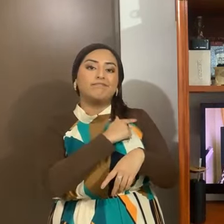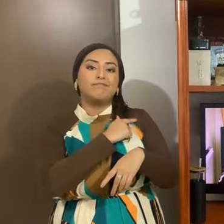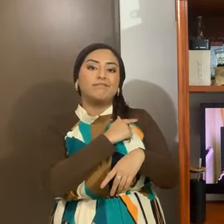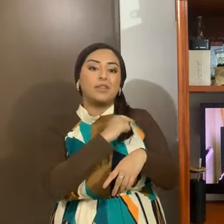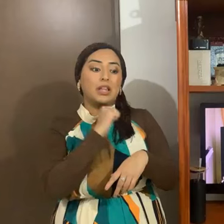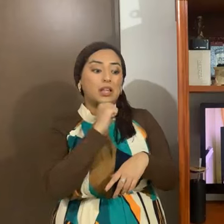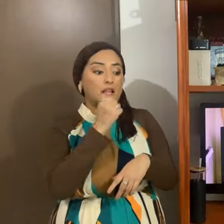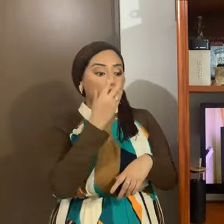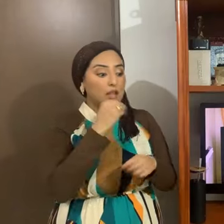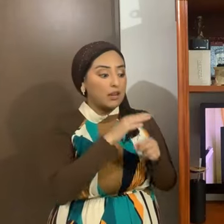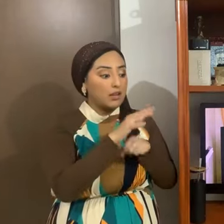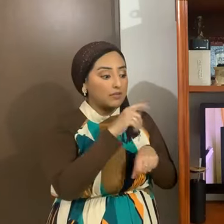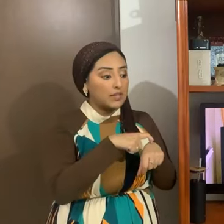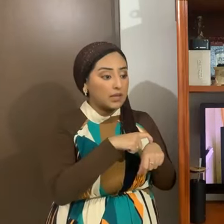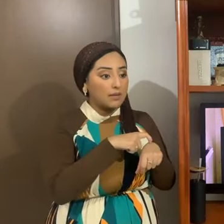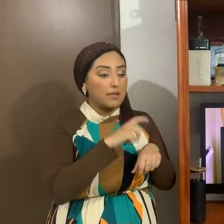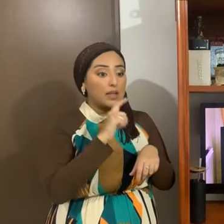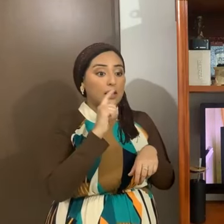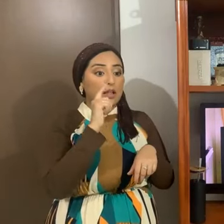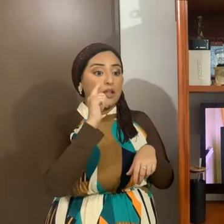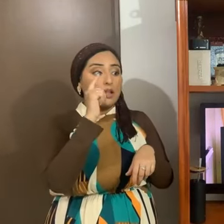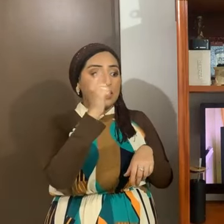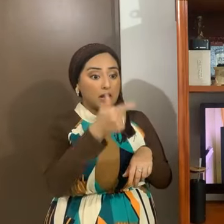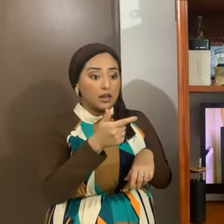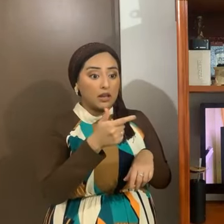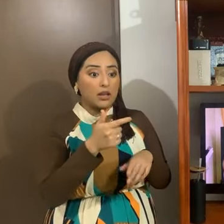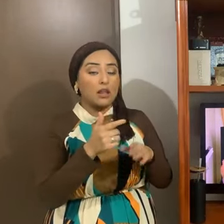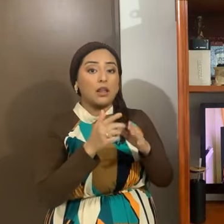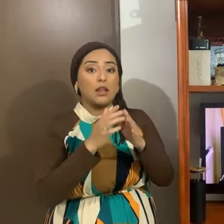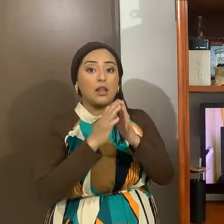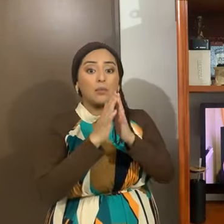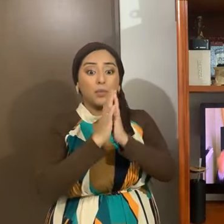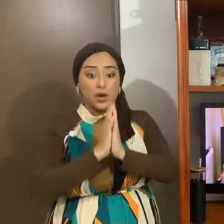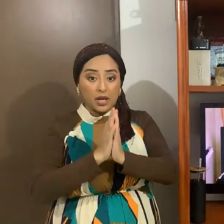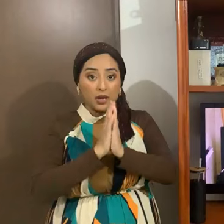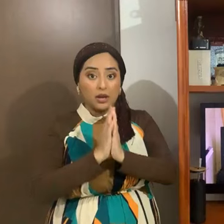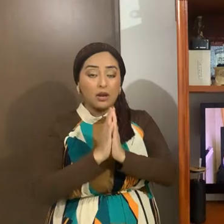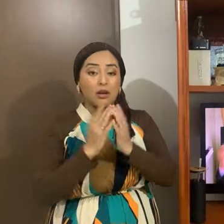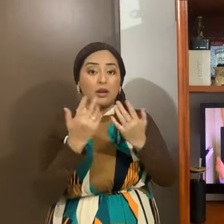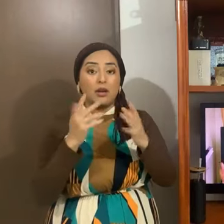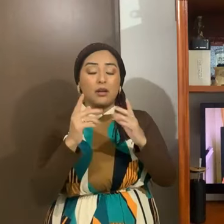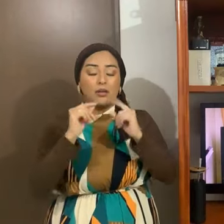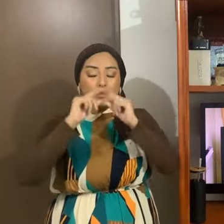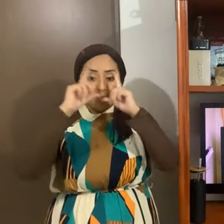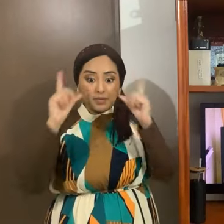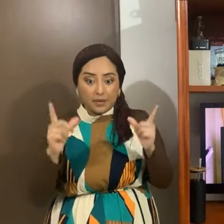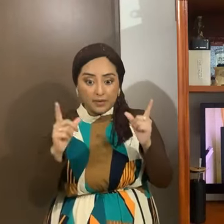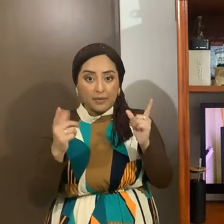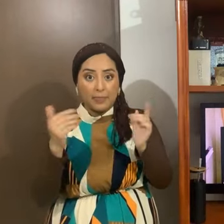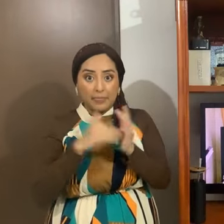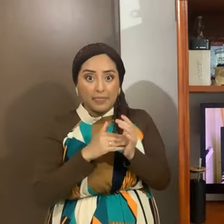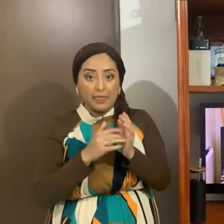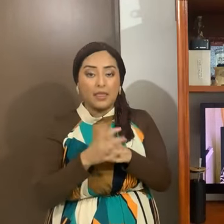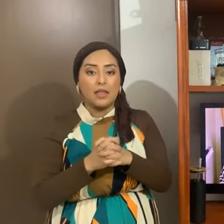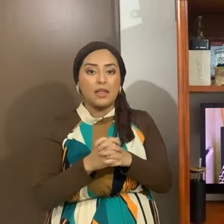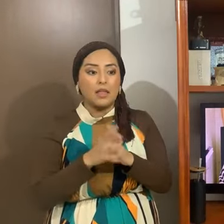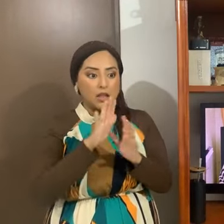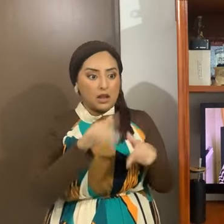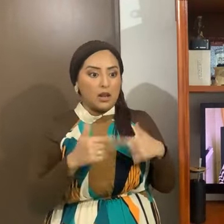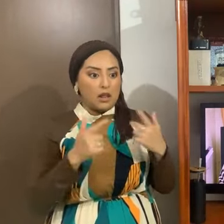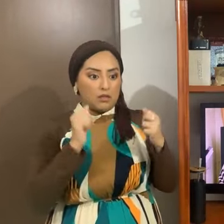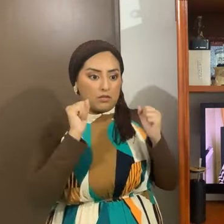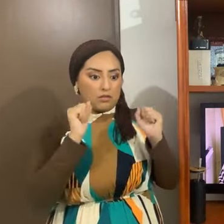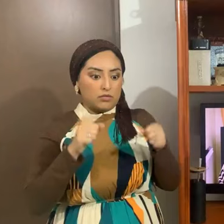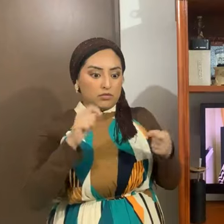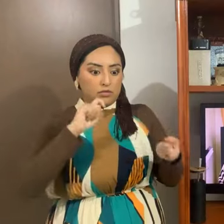lugar de dormirse a tiempo y después hacer tefilá, dormirse y después levantarse a buena hora, volver a hacer oración, su vida